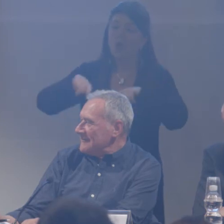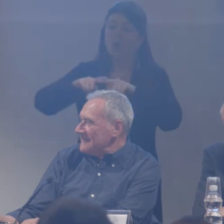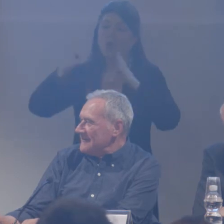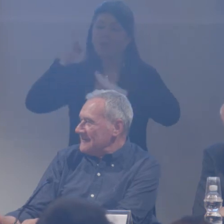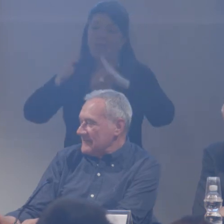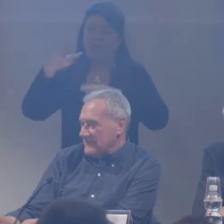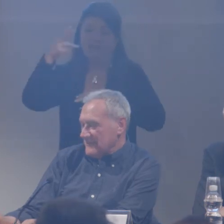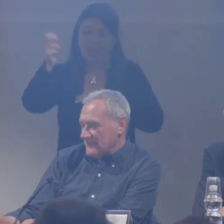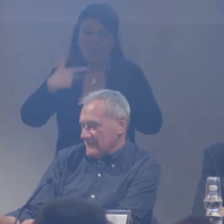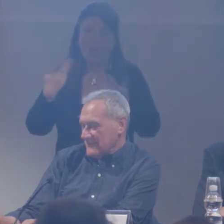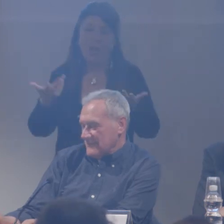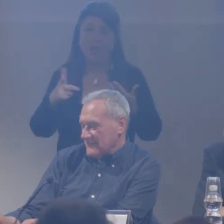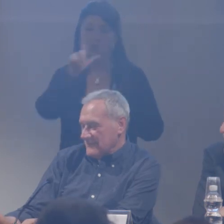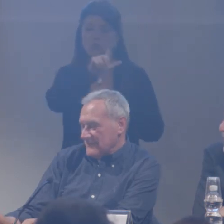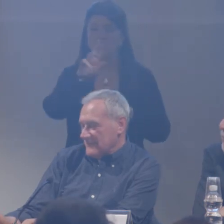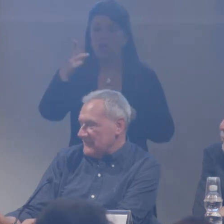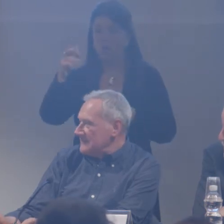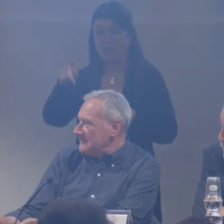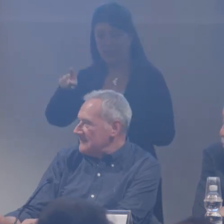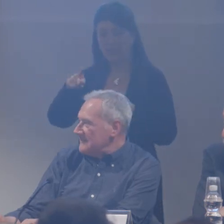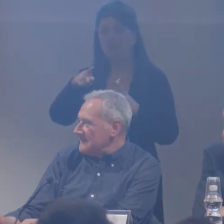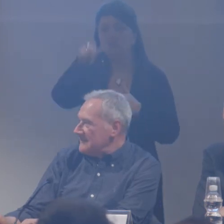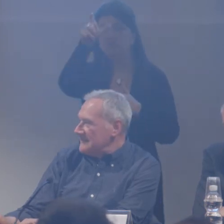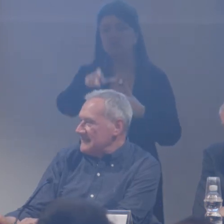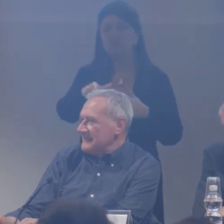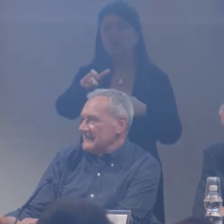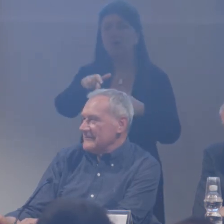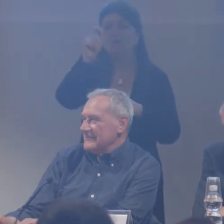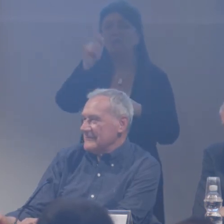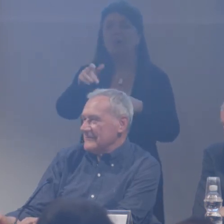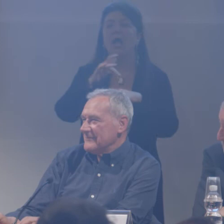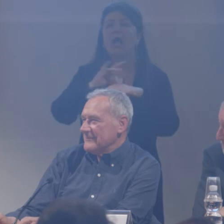e quindi Luciano Ligio credo che fu assolto.